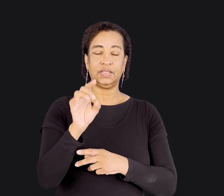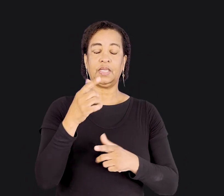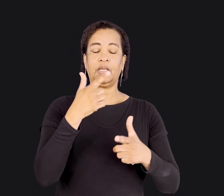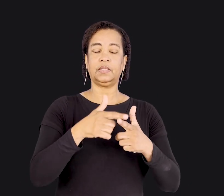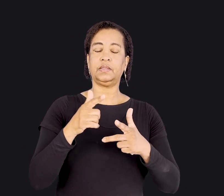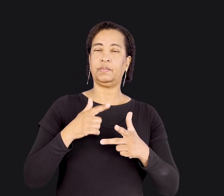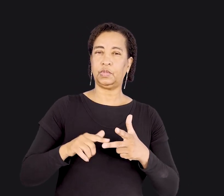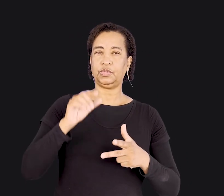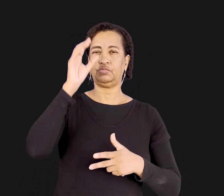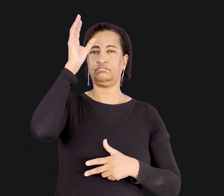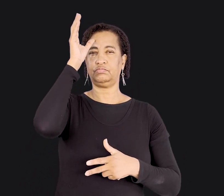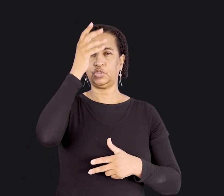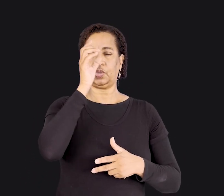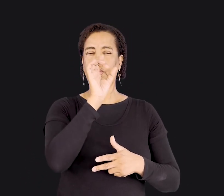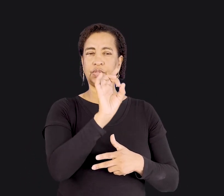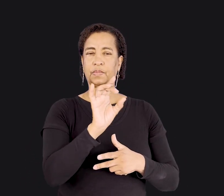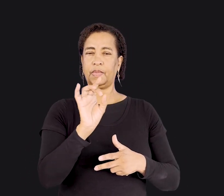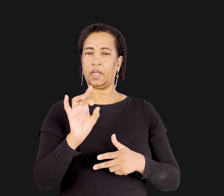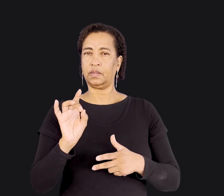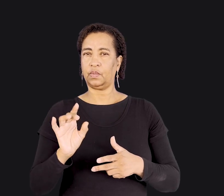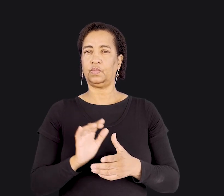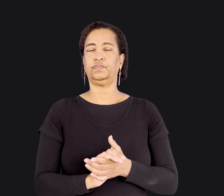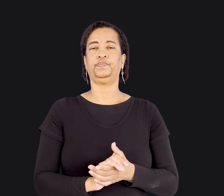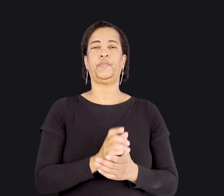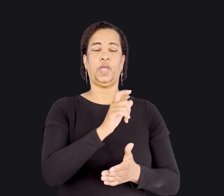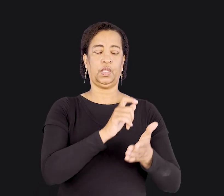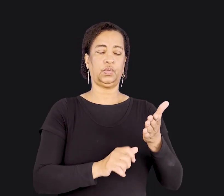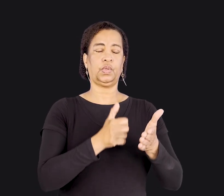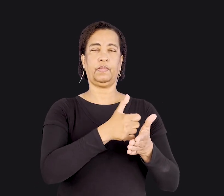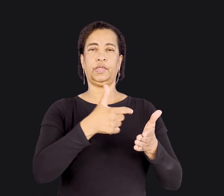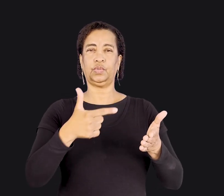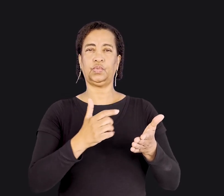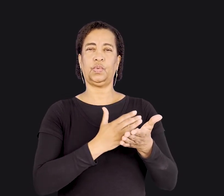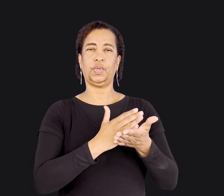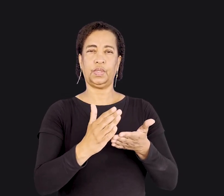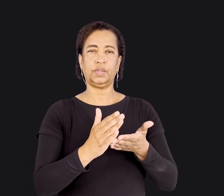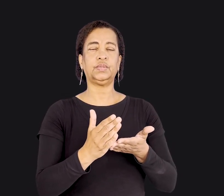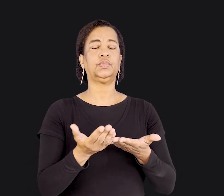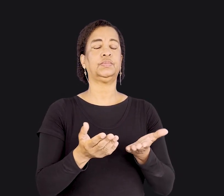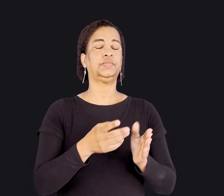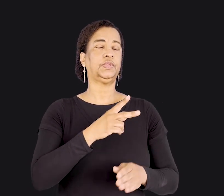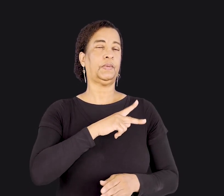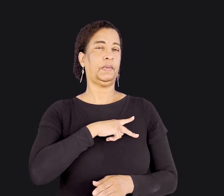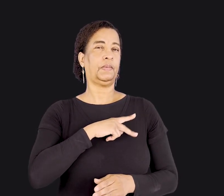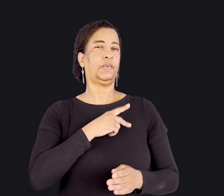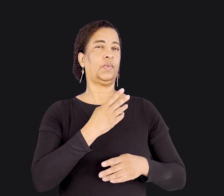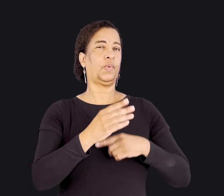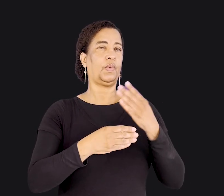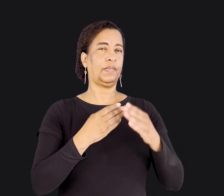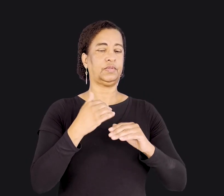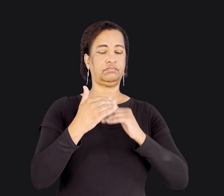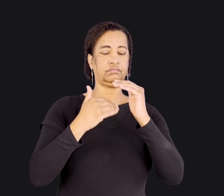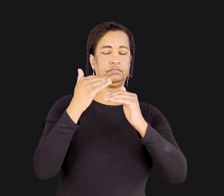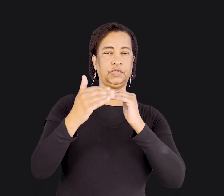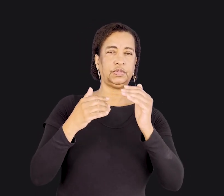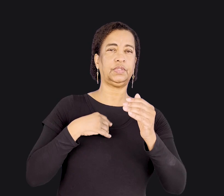apresentando soluções para cada um deles. No capítulo 12, Paulo inicia a parte construtiva compartilhando com os coríntios e conosco